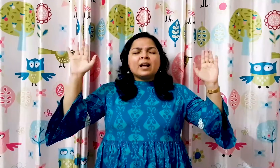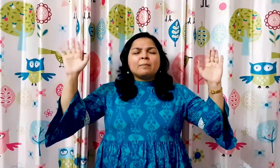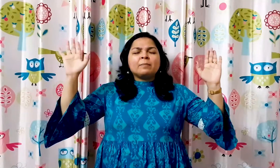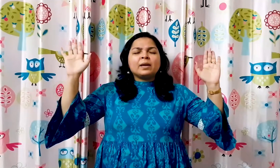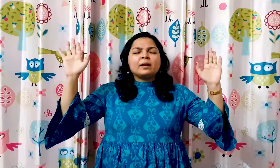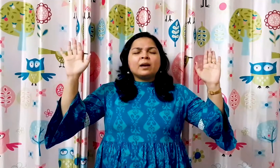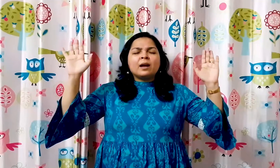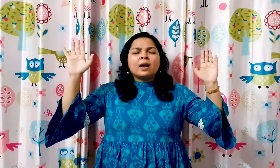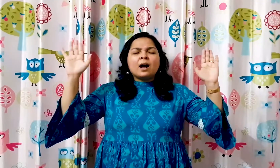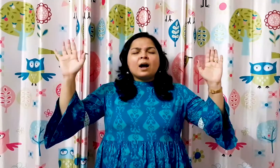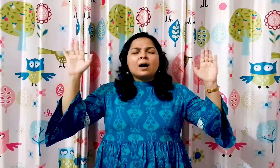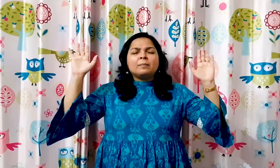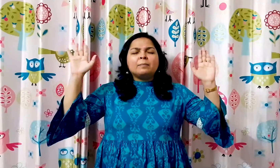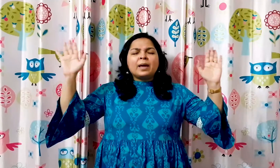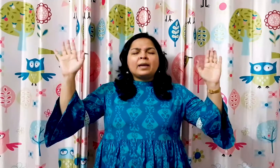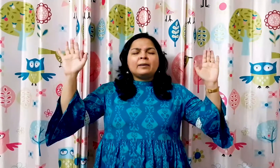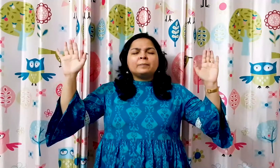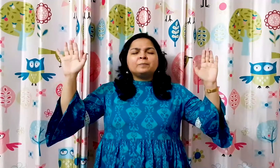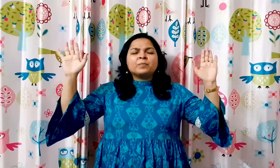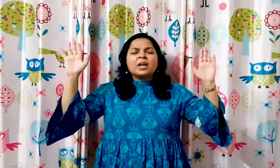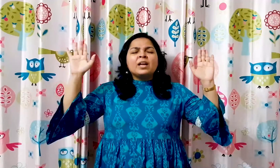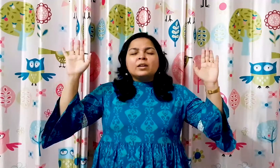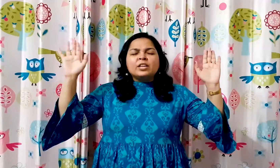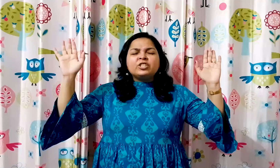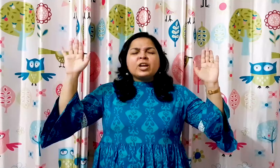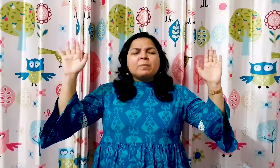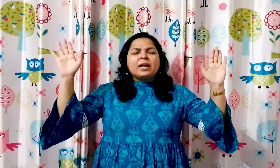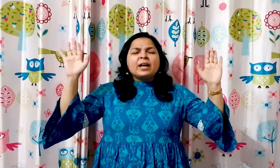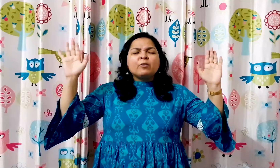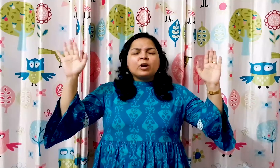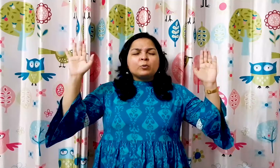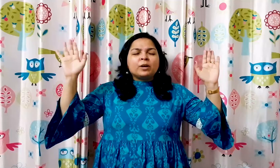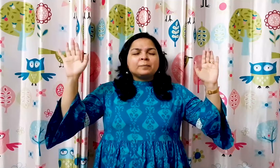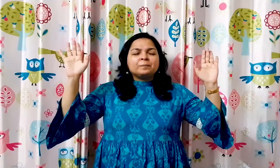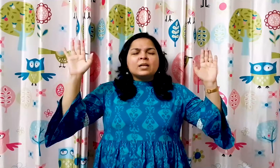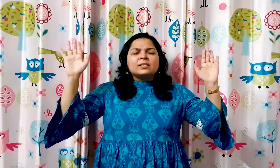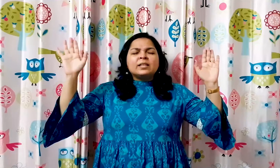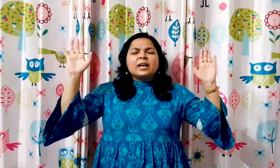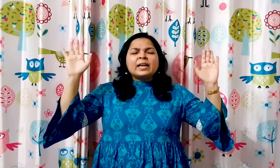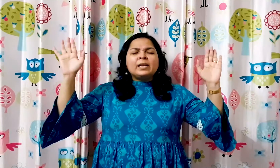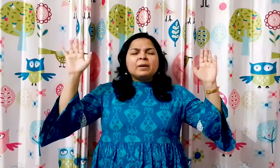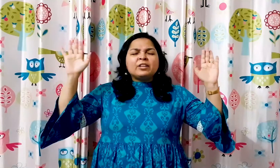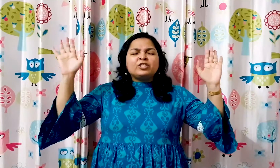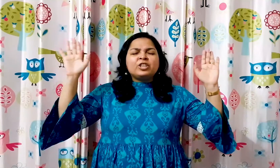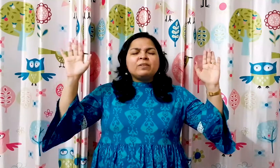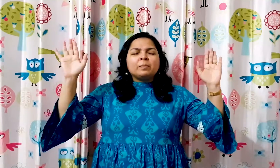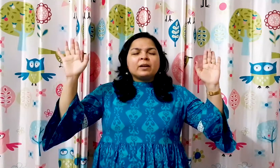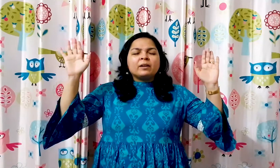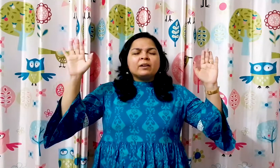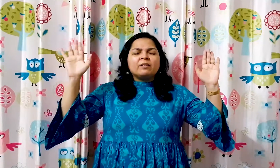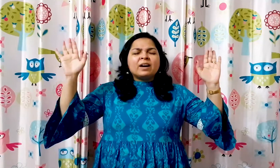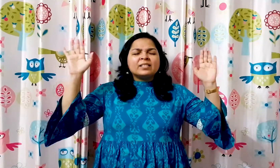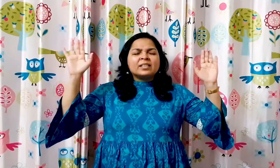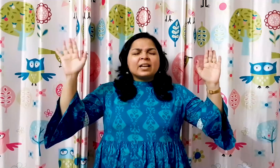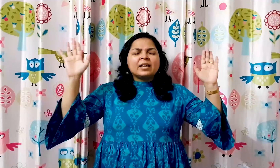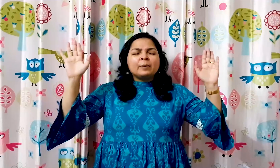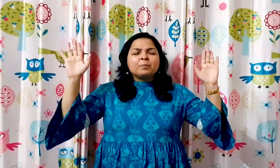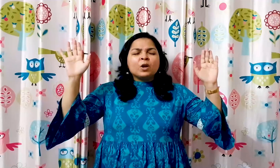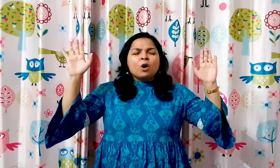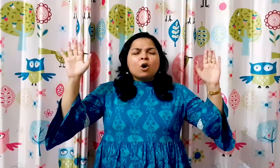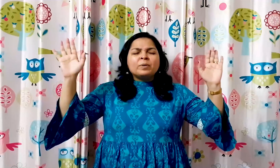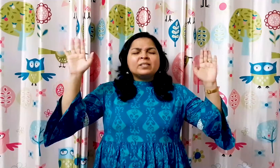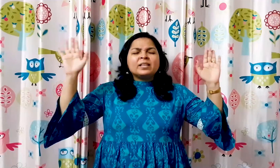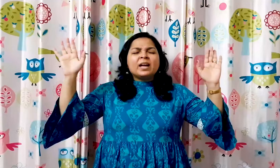मसीह के नाम में आमेन निश्चय ही भलाई और करुणा सदा के लिए मेरे जीवन में निवास